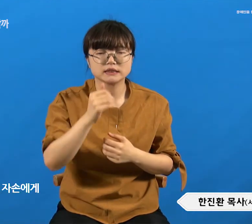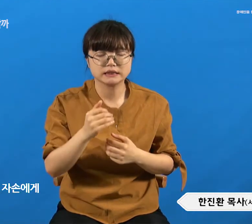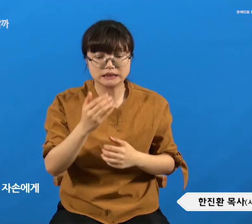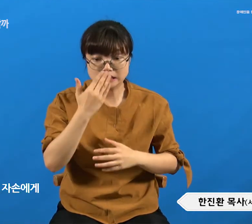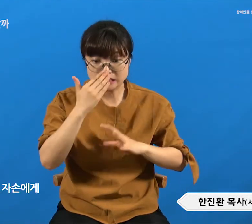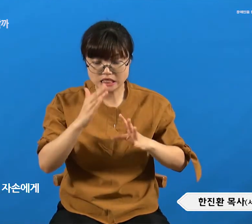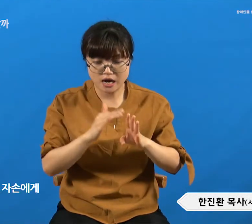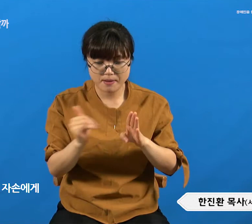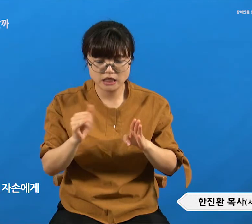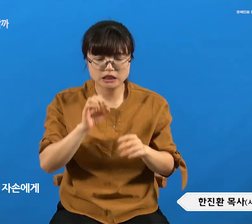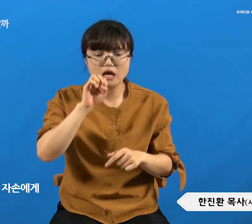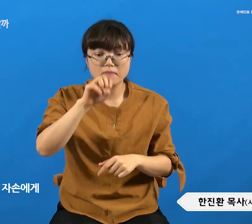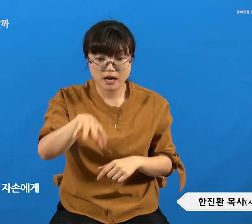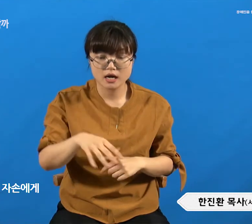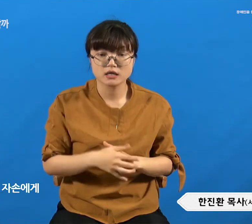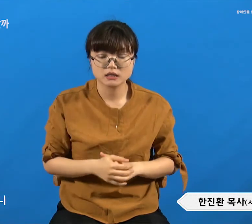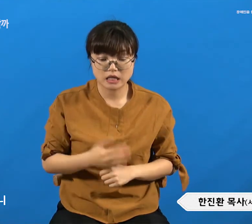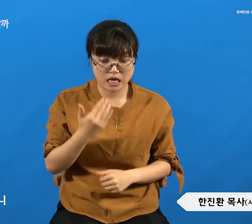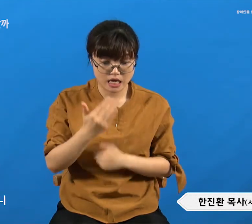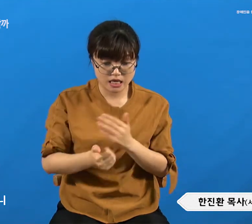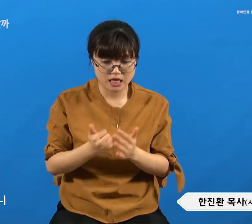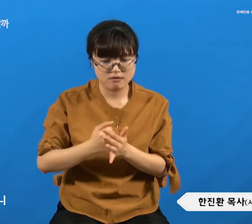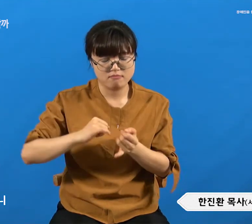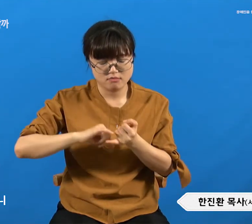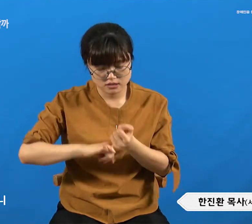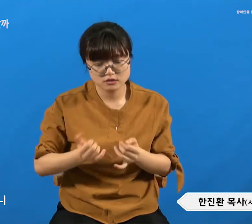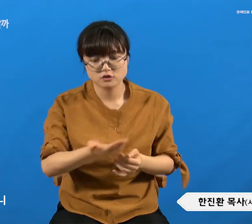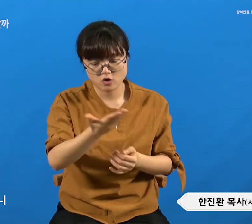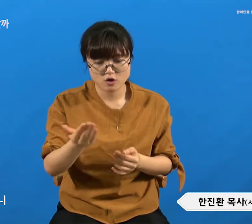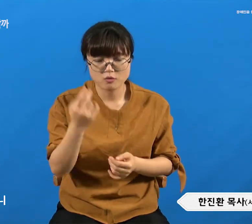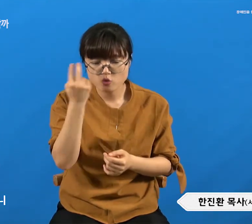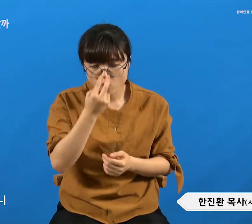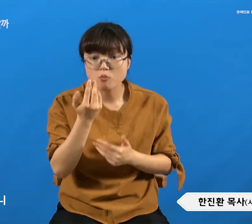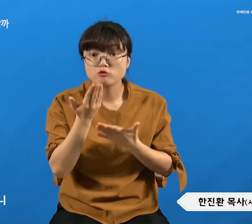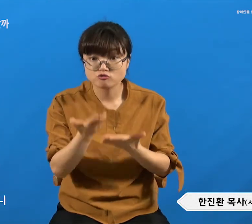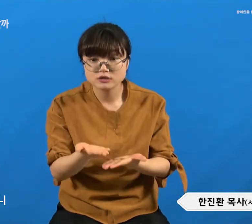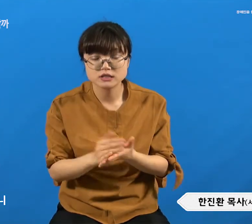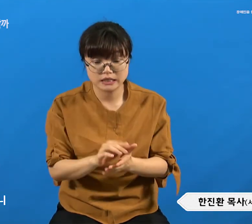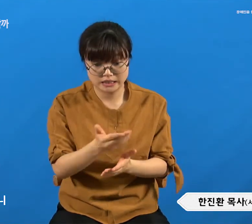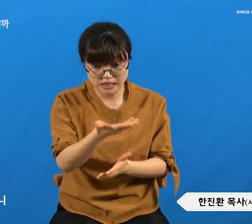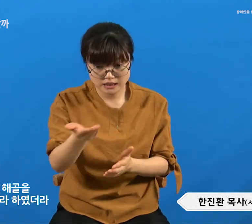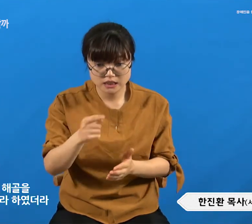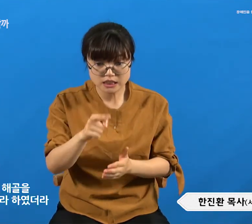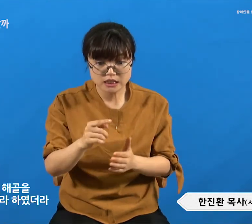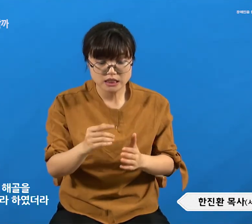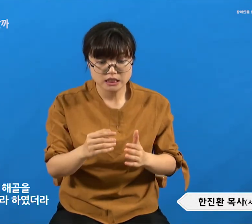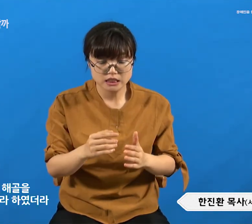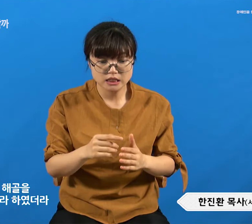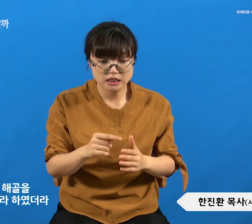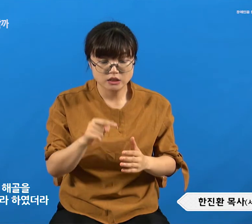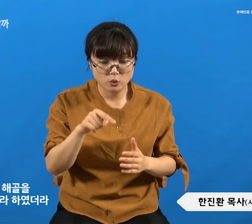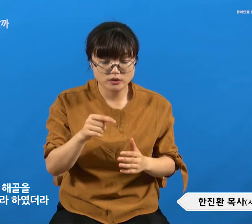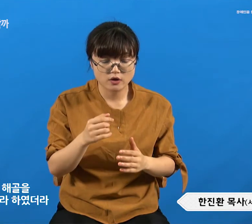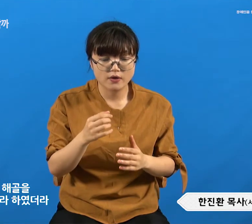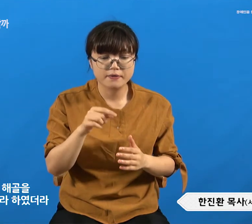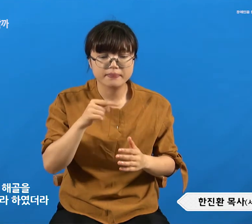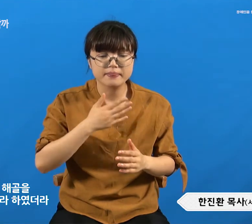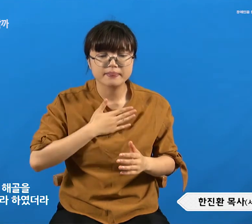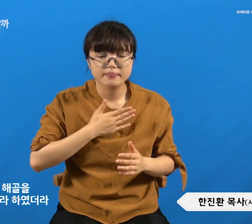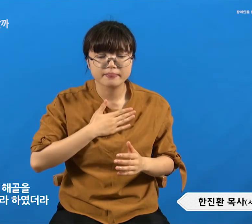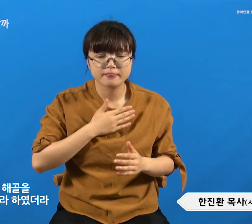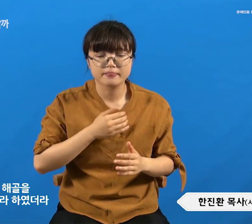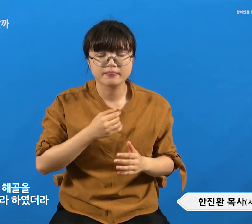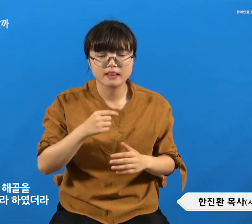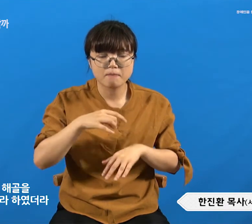이스라엘 자손에게 맹세시켜 이르기를 하나님이 반드시 당신들을 돌보시리니 당신들은 여기서 내 해골을 메고